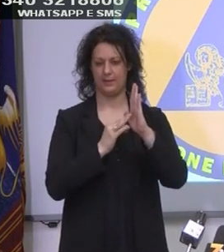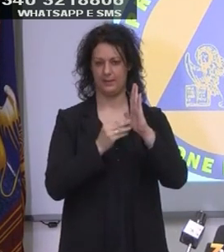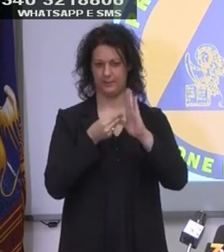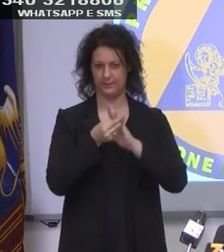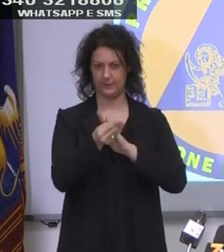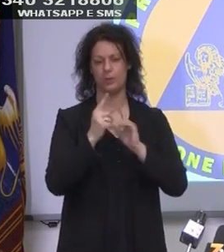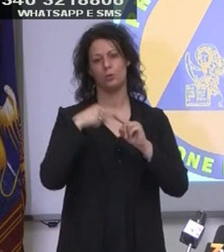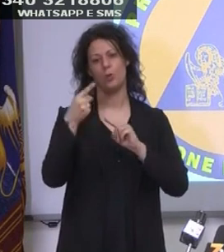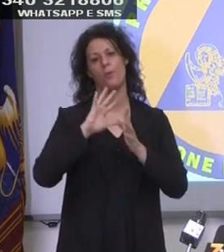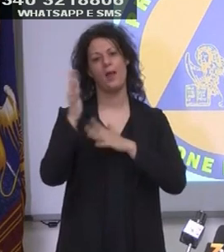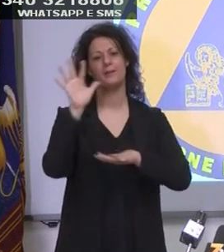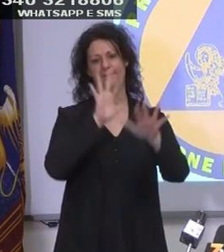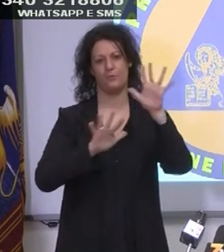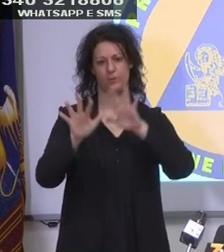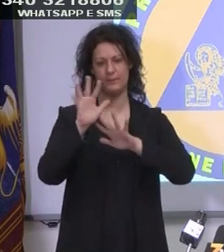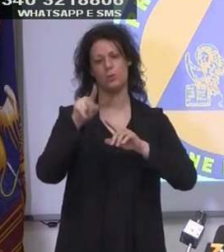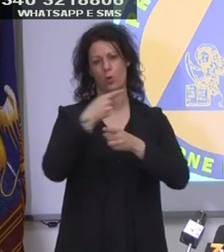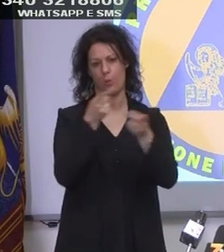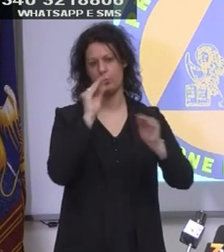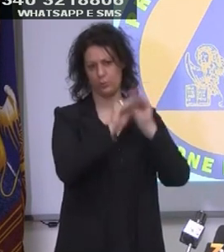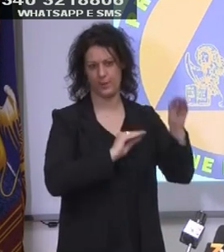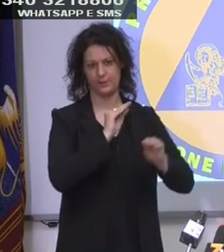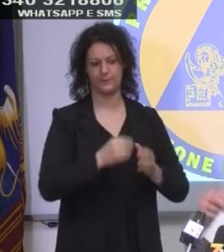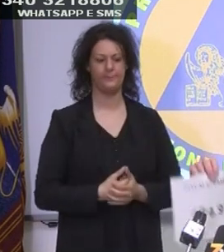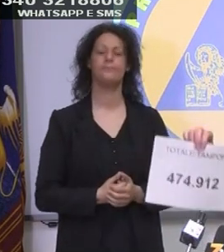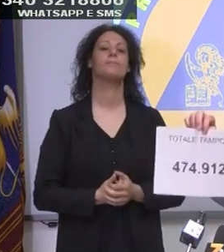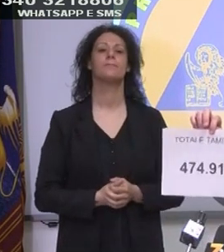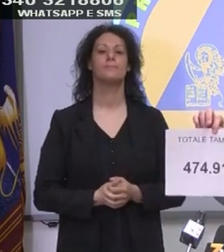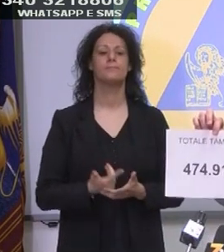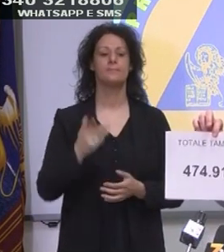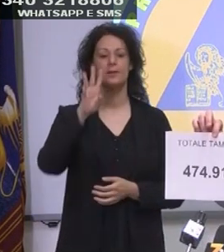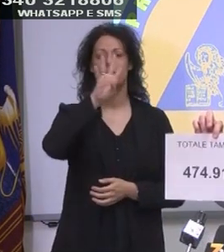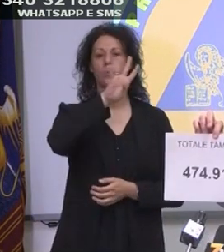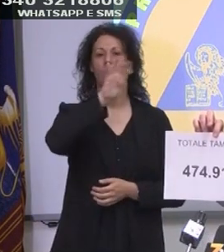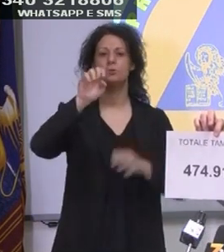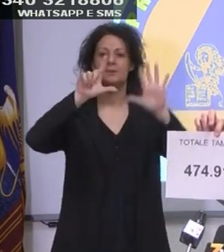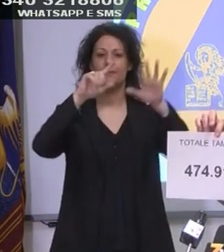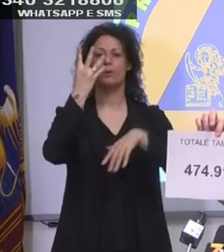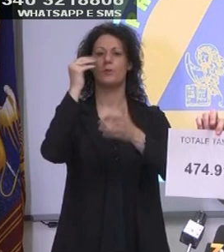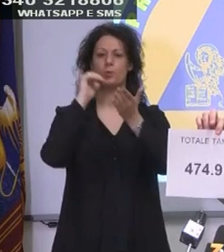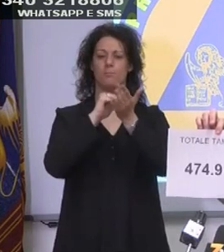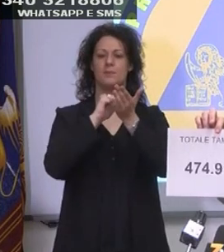passare ovviamente alcune informazioni e alle domande. Bollettino: sono